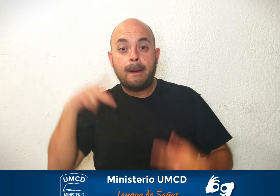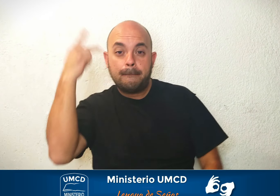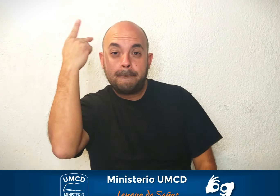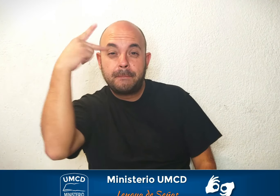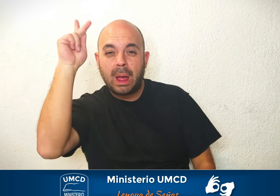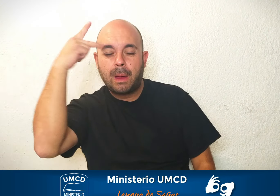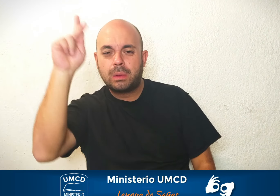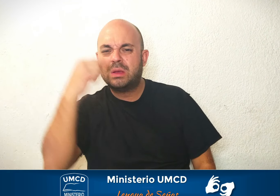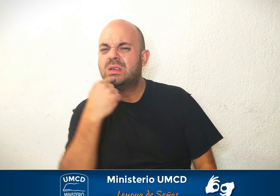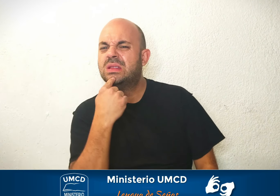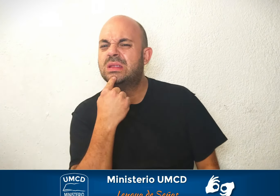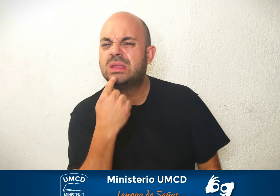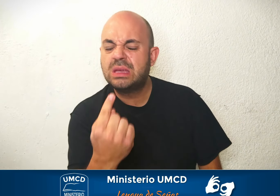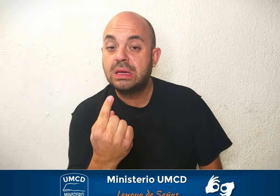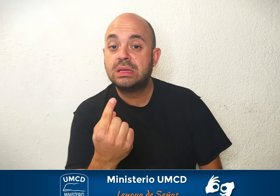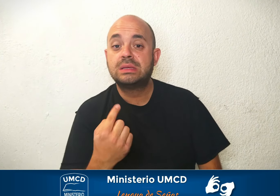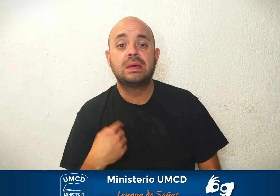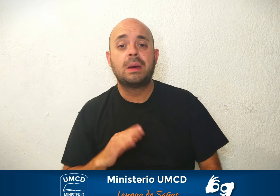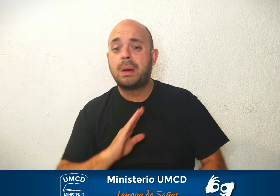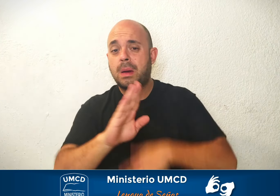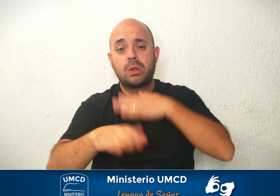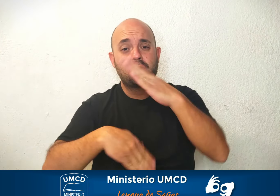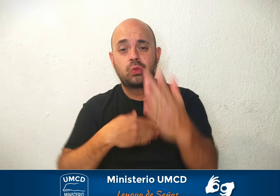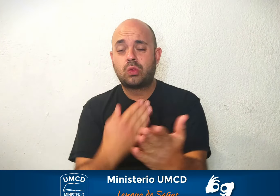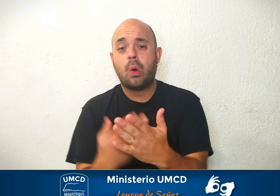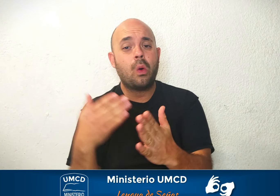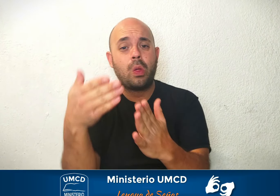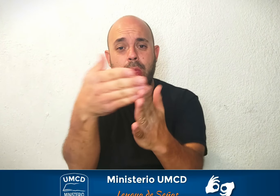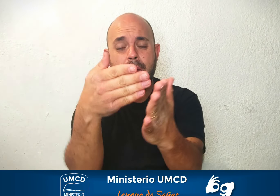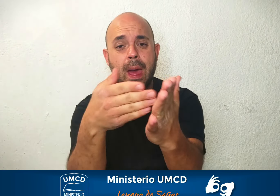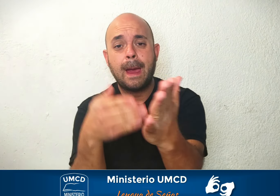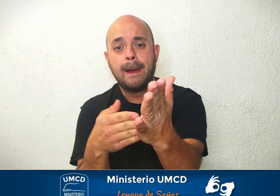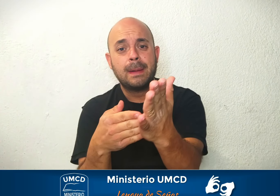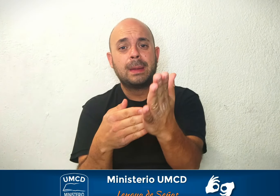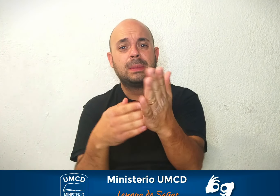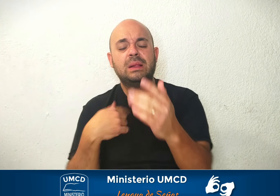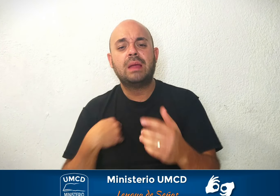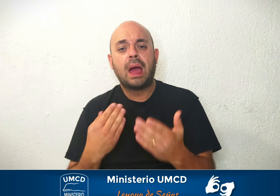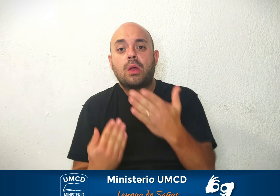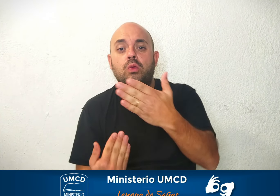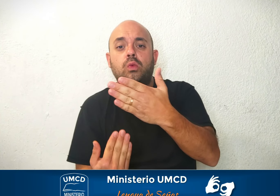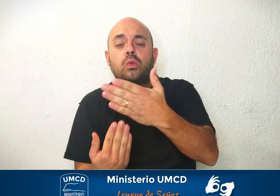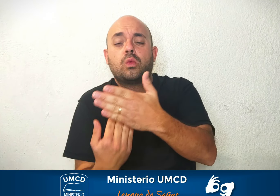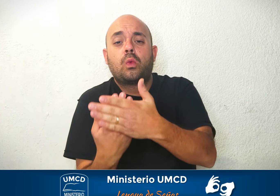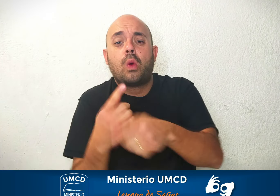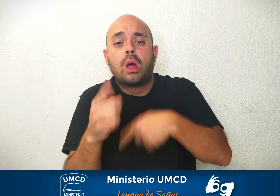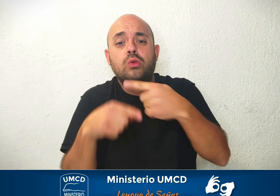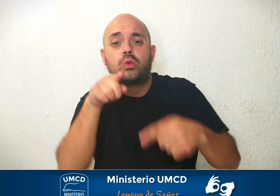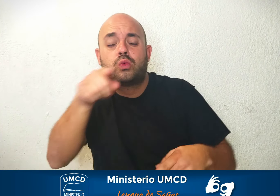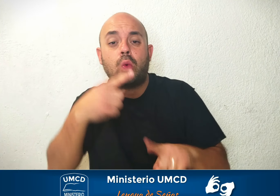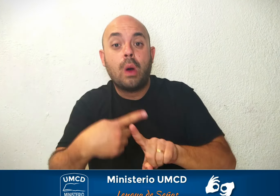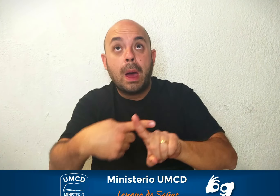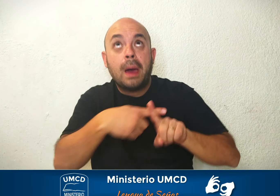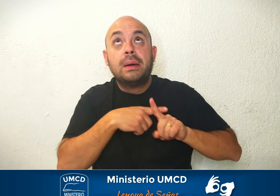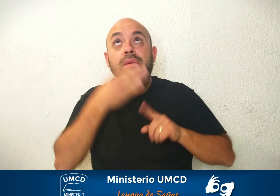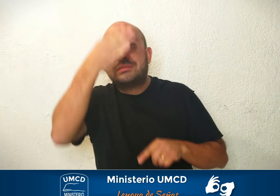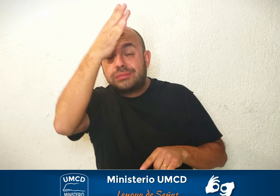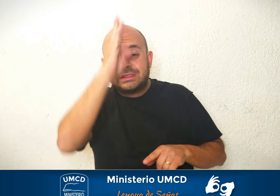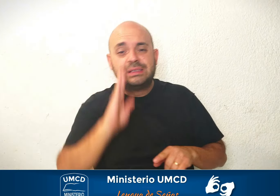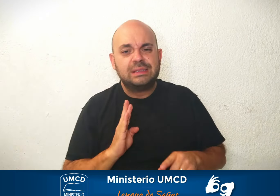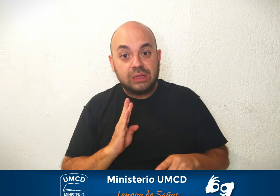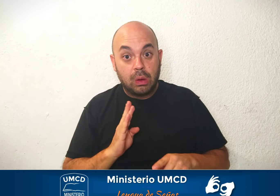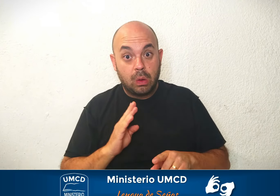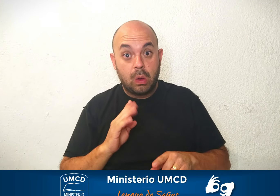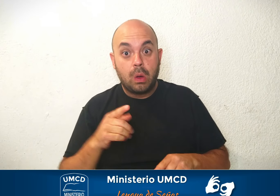una frase a lo largo de todo el Nuevo Testamento, en muchas de sus cartas, refiriéndose a la nueva posición que el creyente